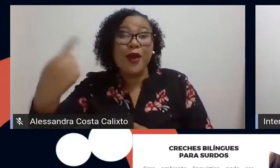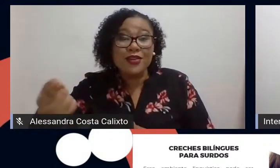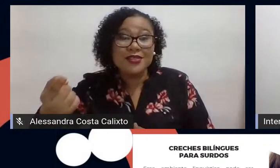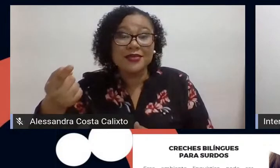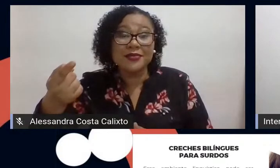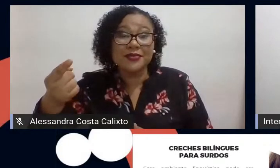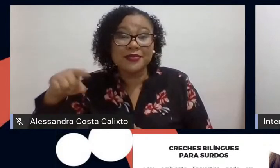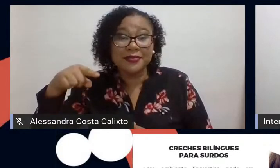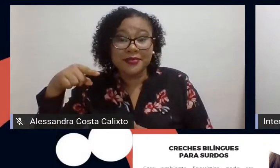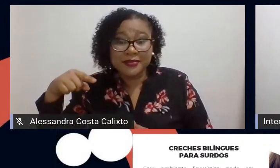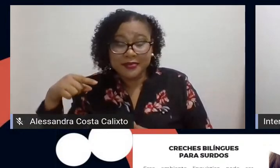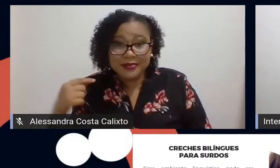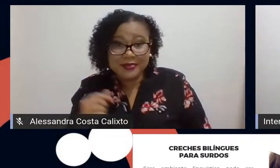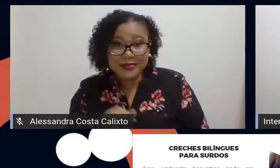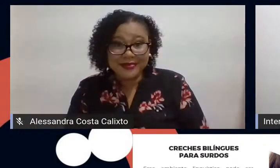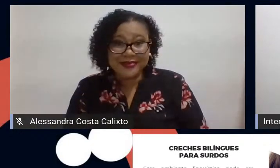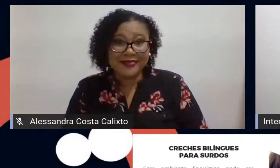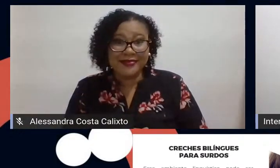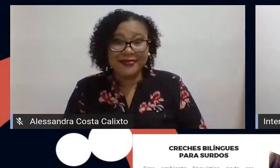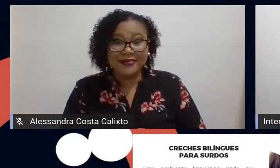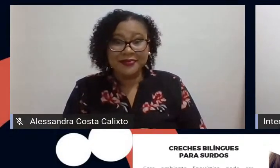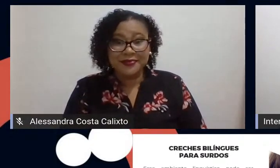creche. Próximo